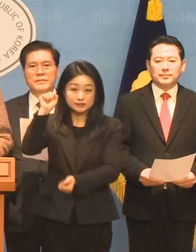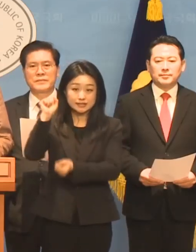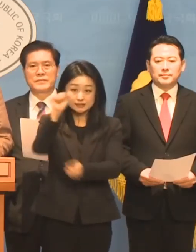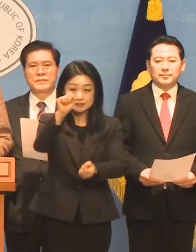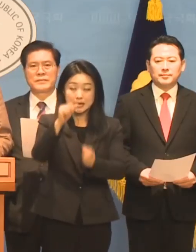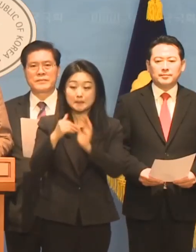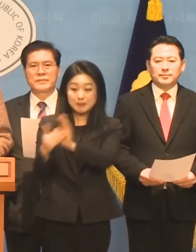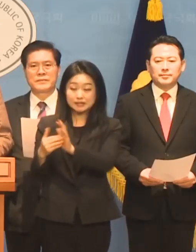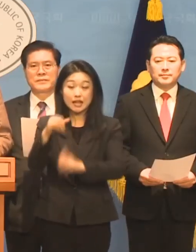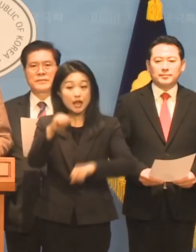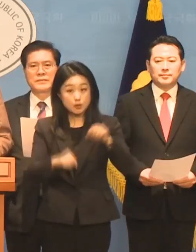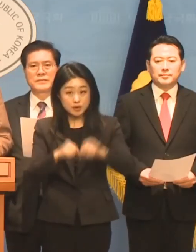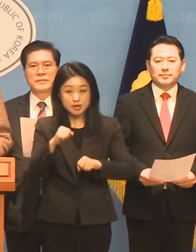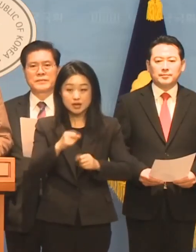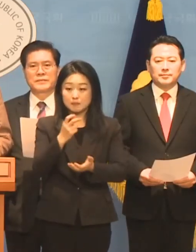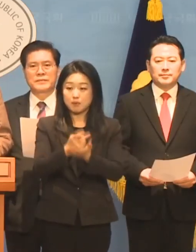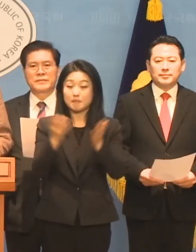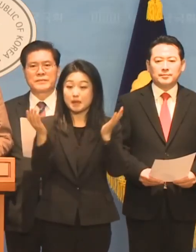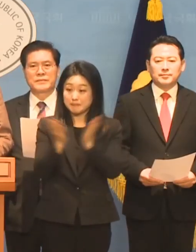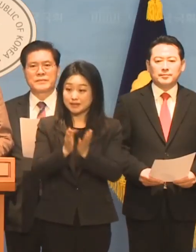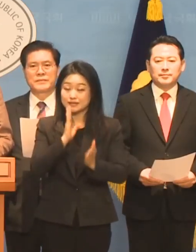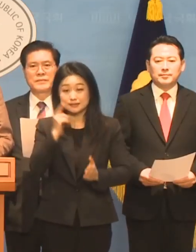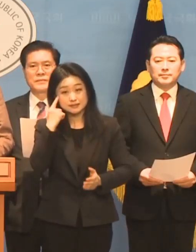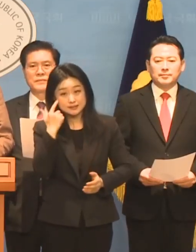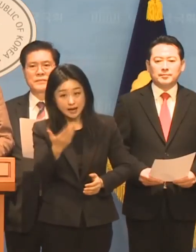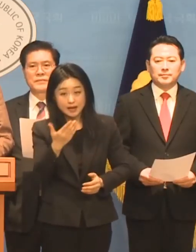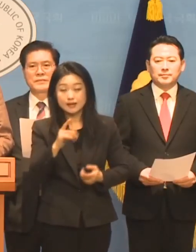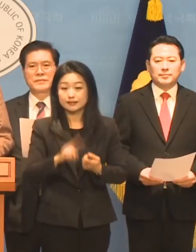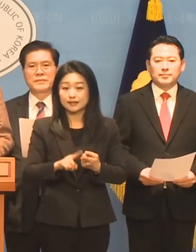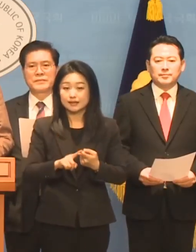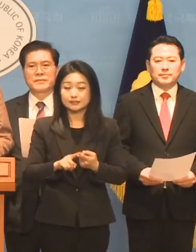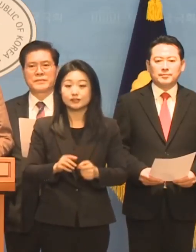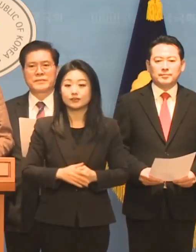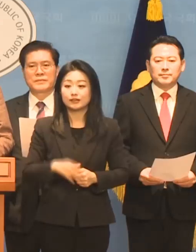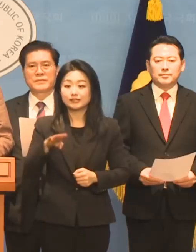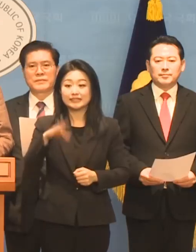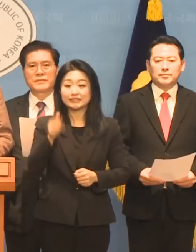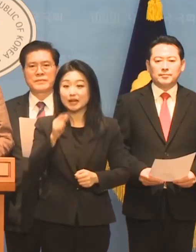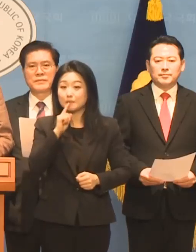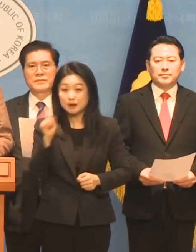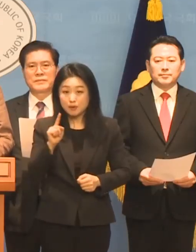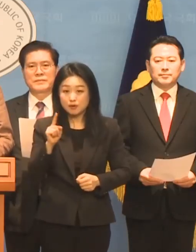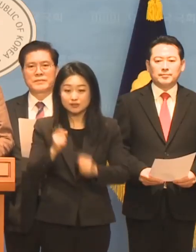시도를 막는 행위가 적법할 수 있냐는 질의에 대해 천대엽 차장은